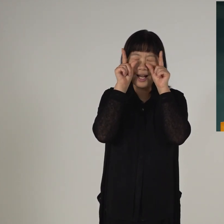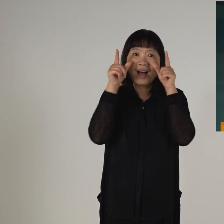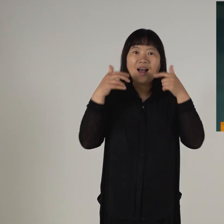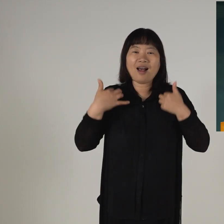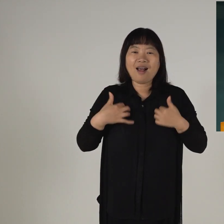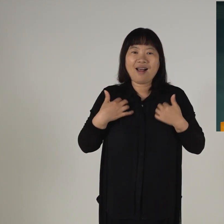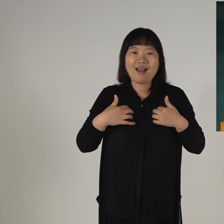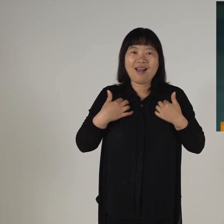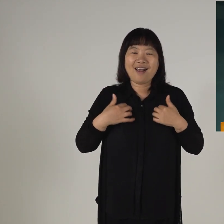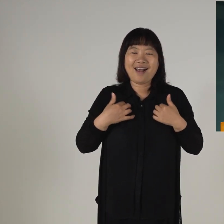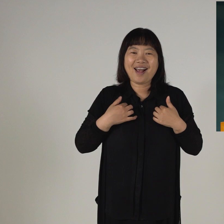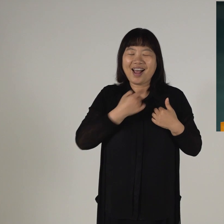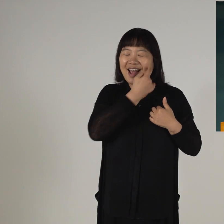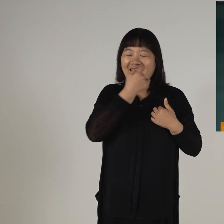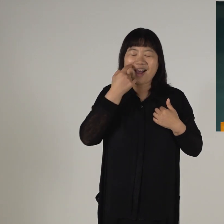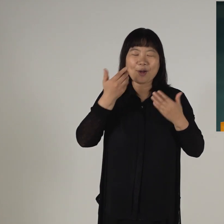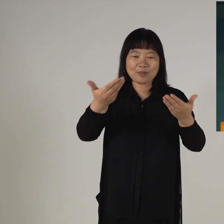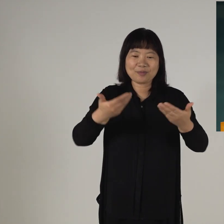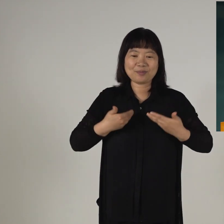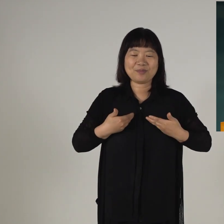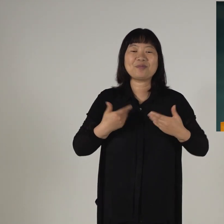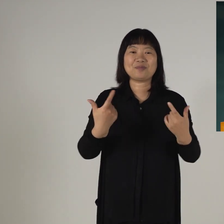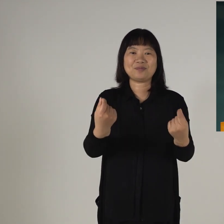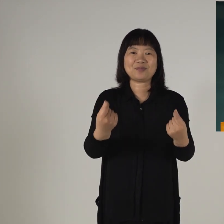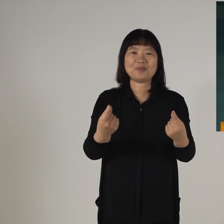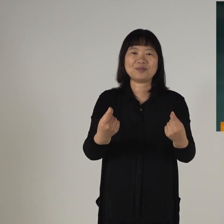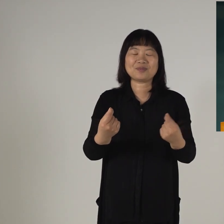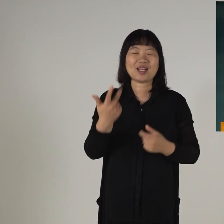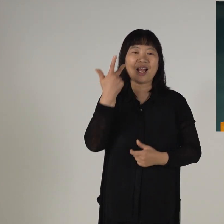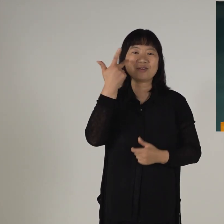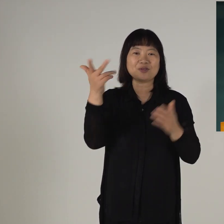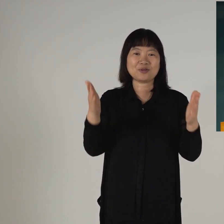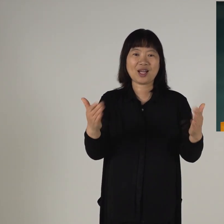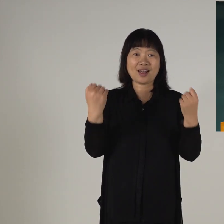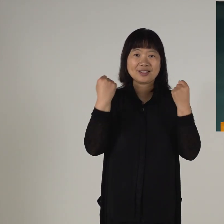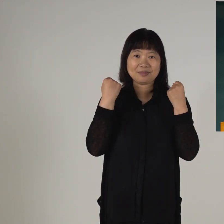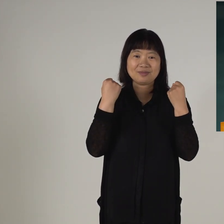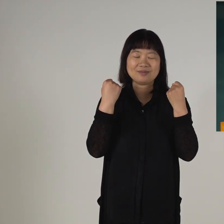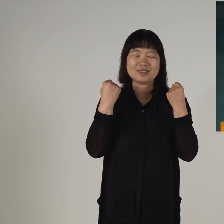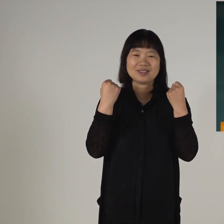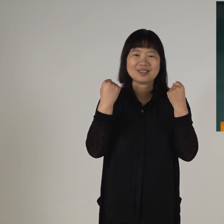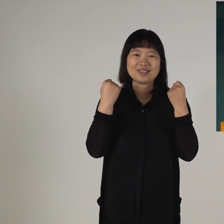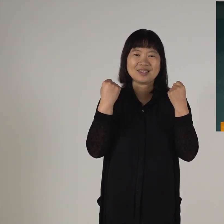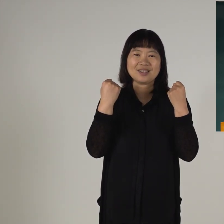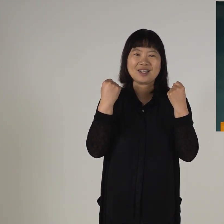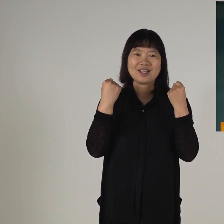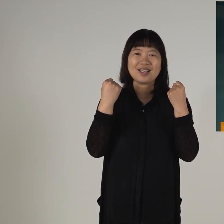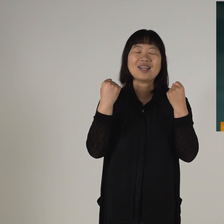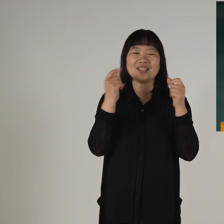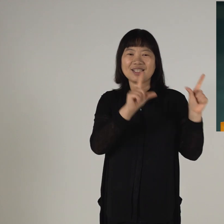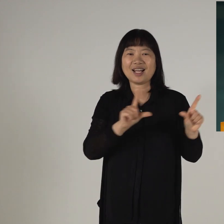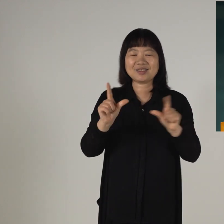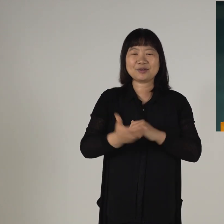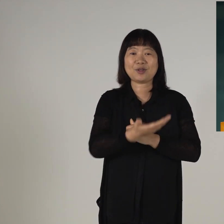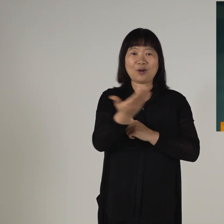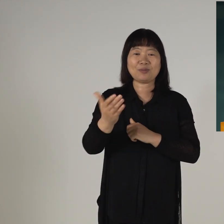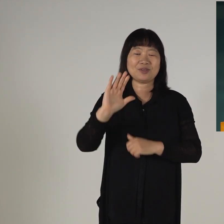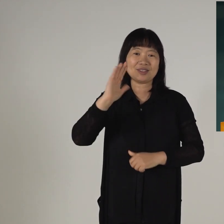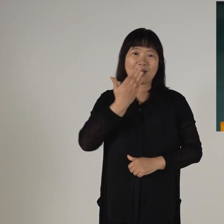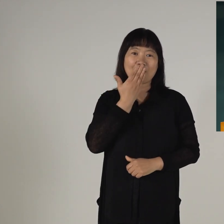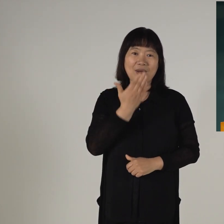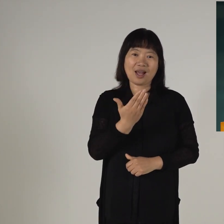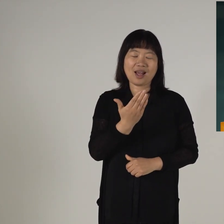감격으로 확인받게 될 겁니다. 또 한 주 힘있게 감당할 수 있는 저와 여러분들이 될 수